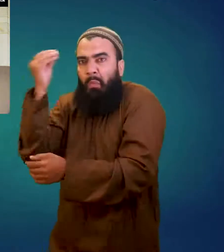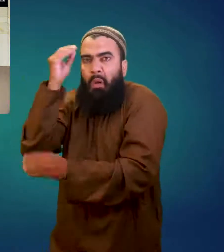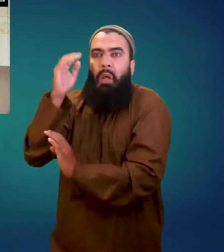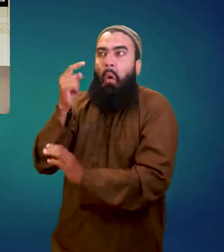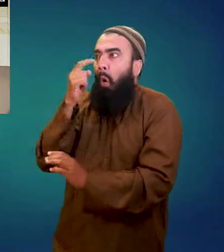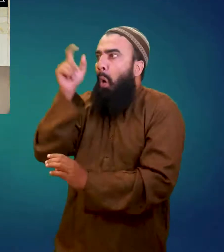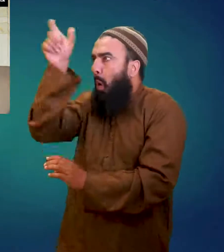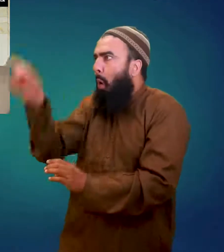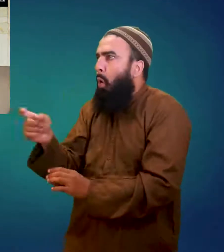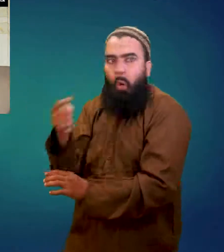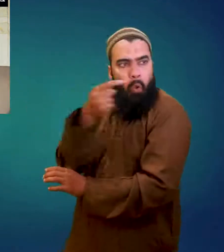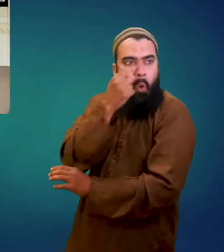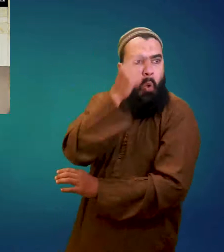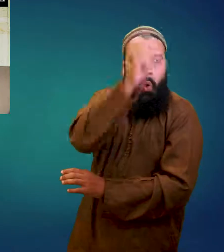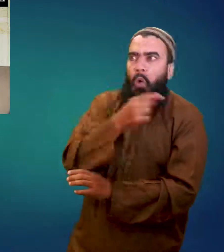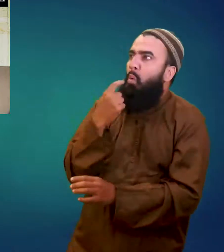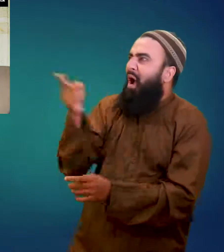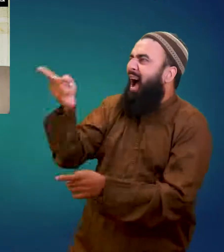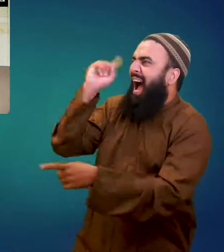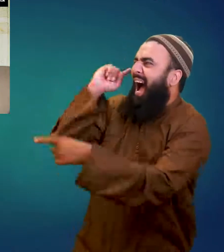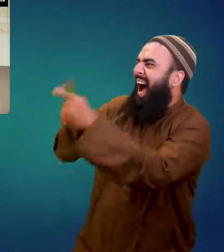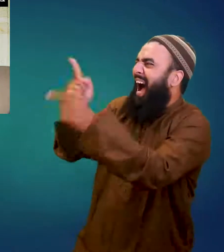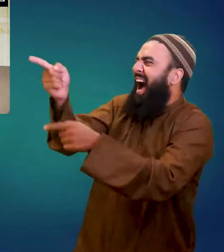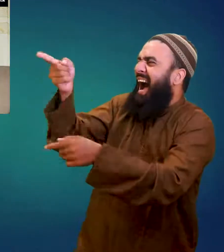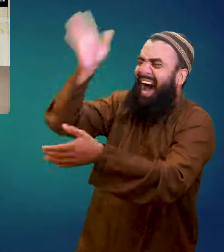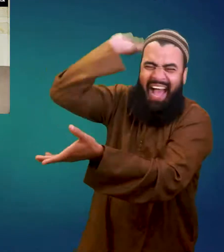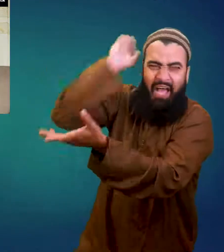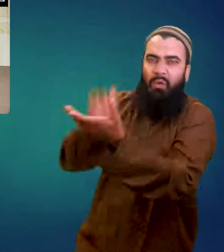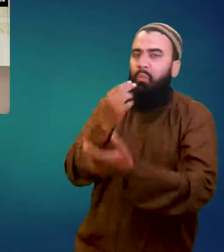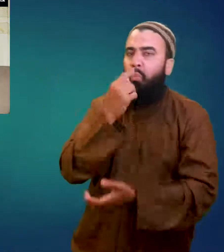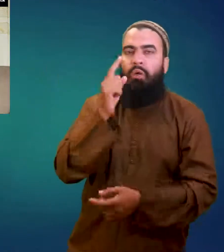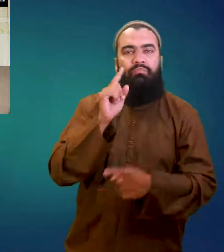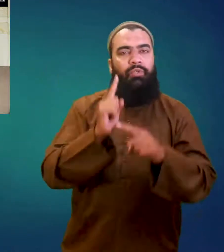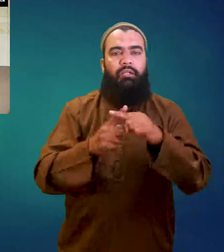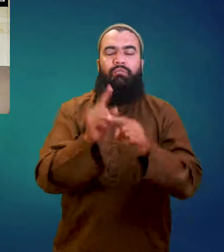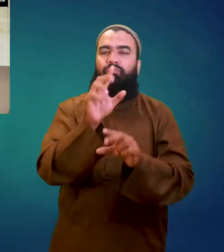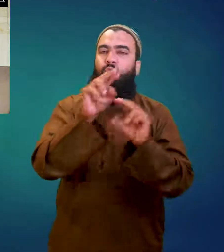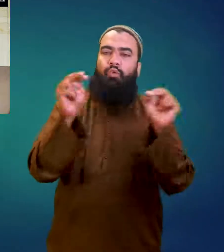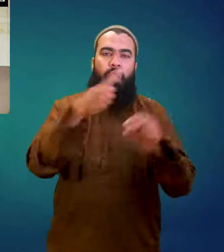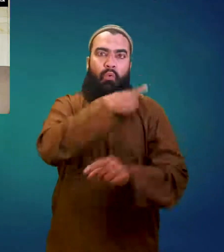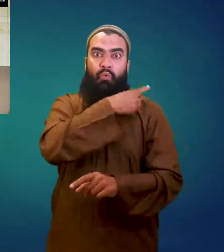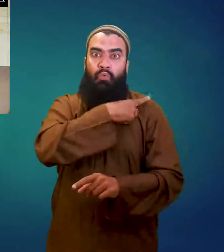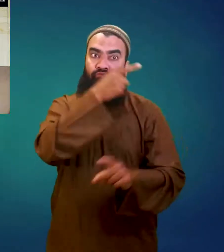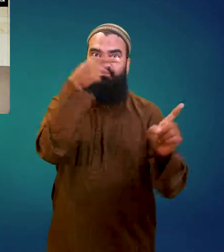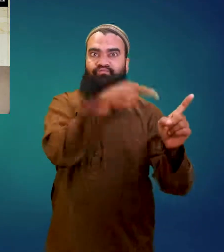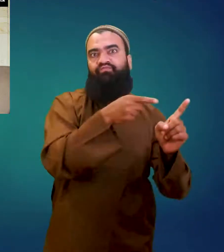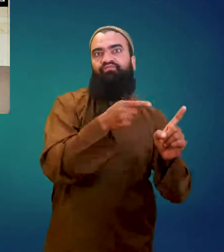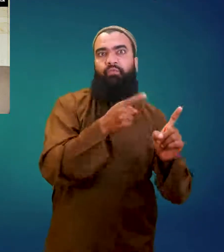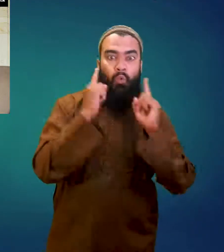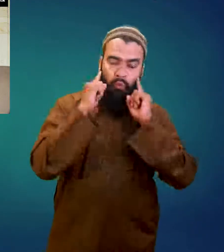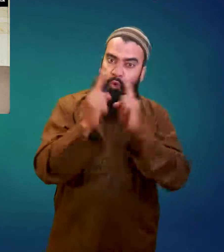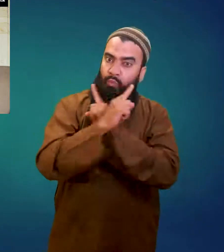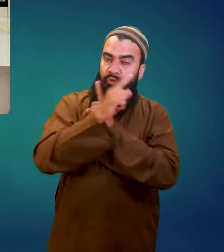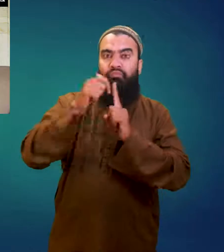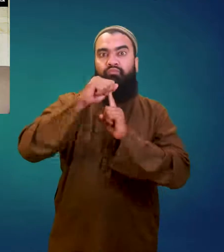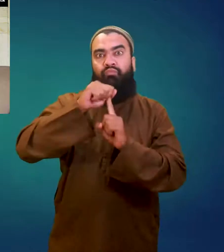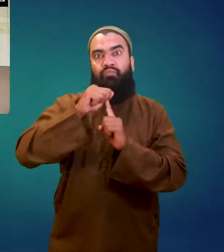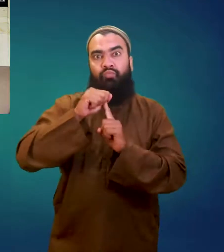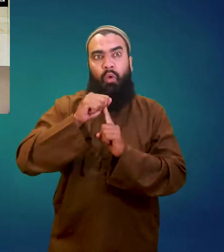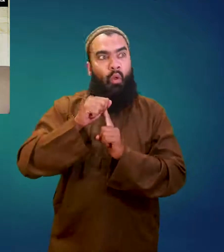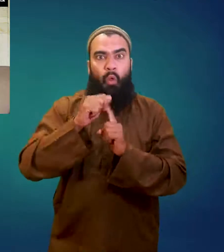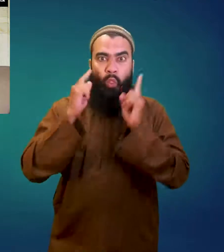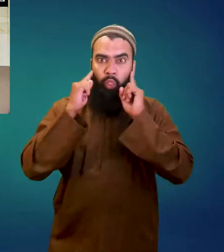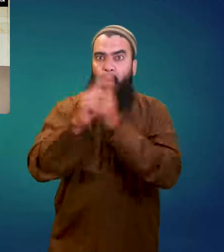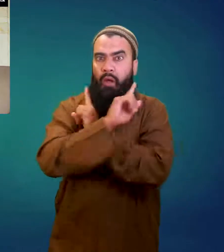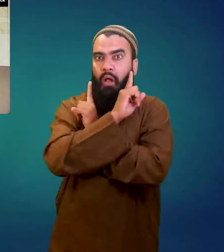سے بہتر ہوں، اور اسی طرح نام بگاڑنا، برے نام سے پکارنا یہ گناہ ہے، اور جو کوئی توبہ نہیں کرے